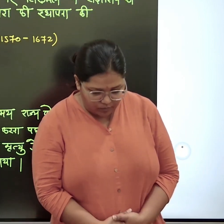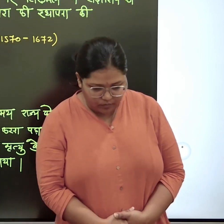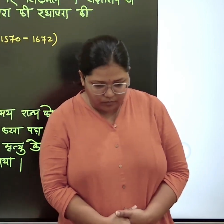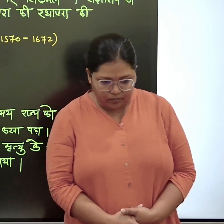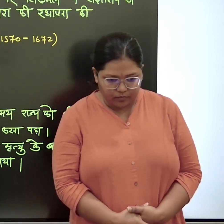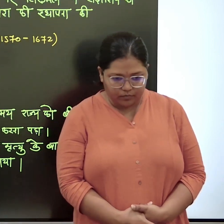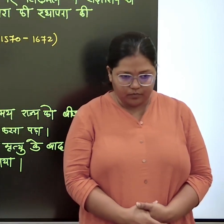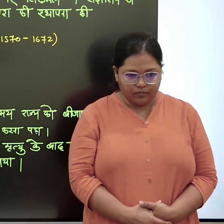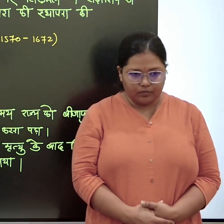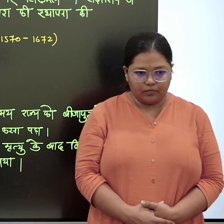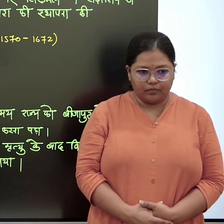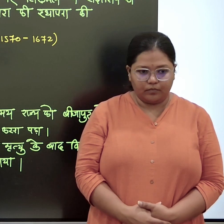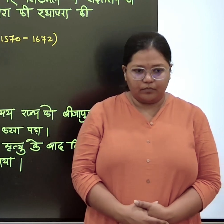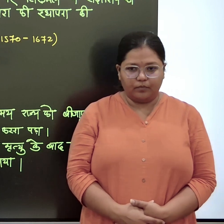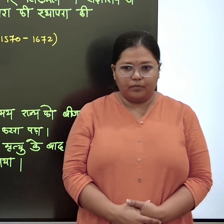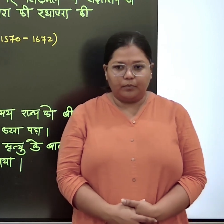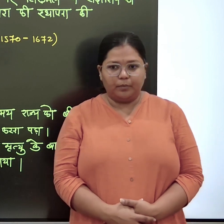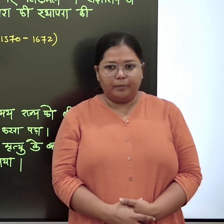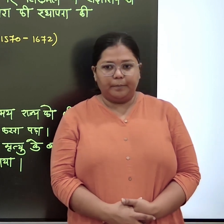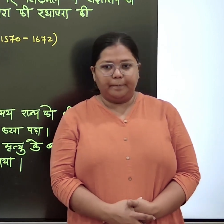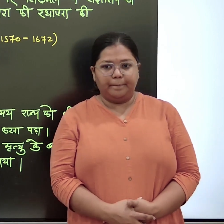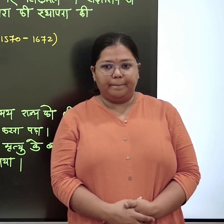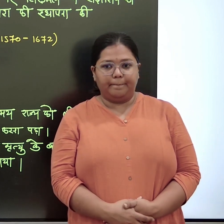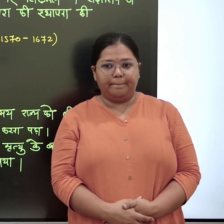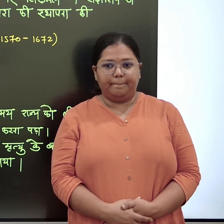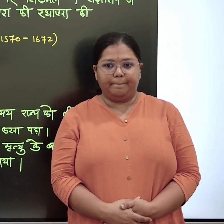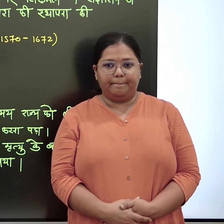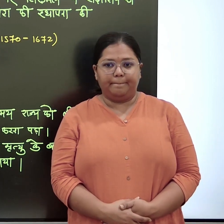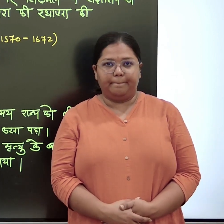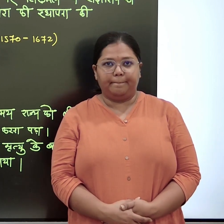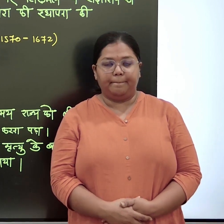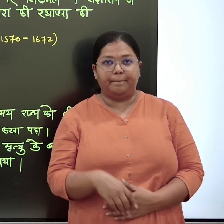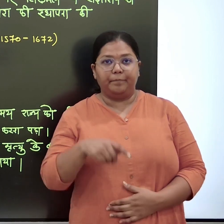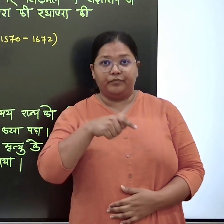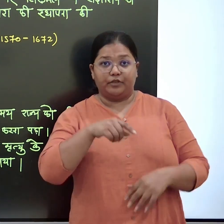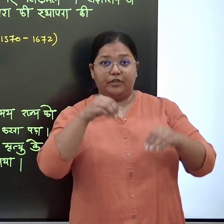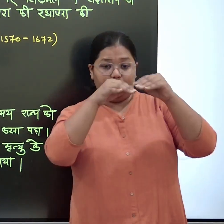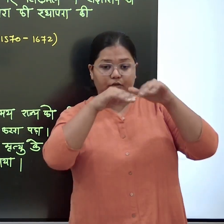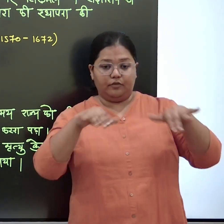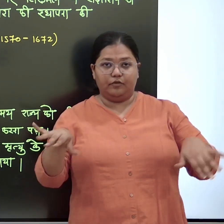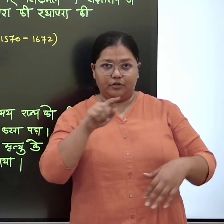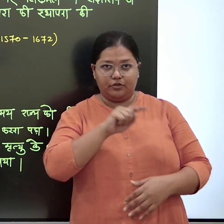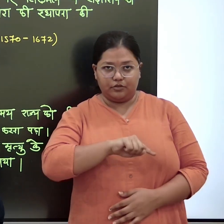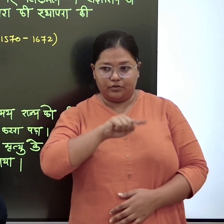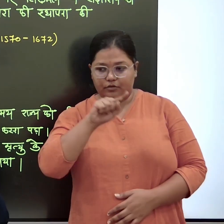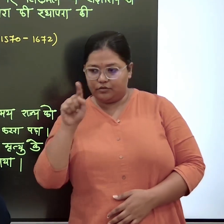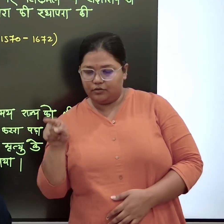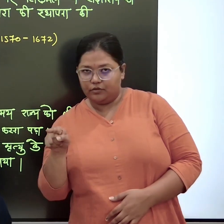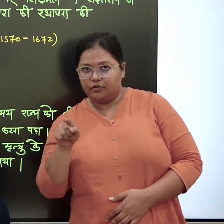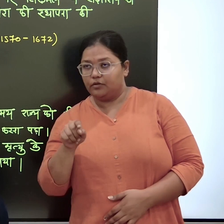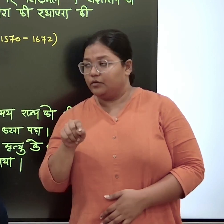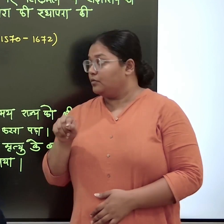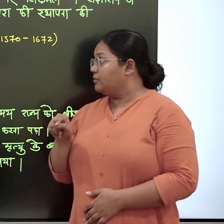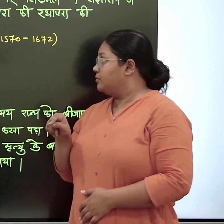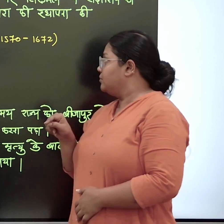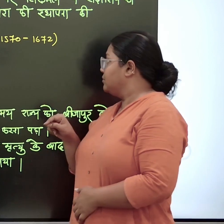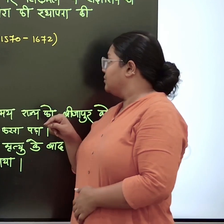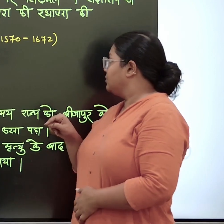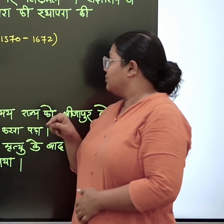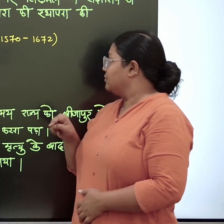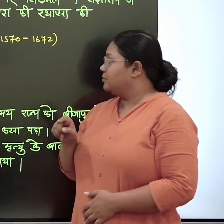1570 से 1672 तक रहा है, 1570 से 1672 रहा है।